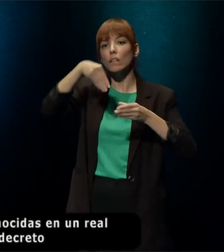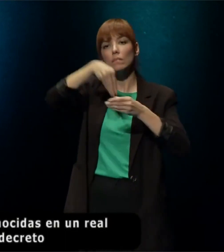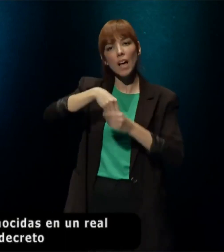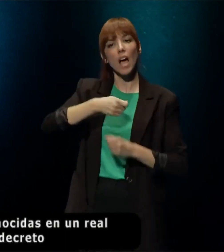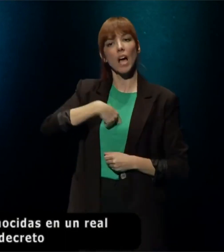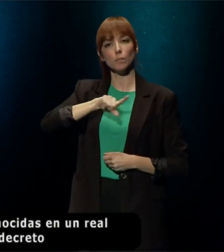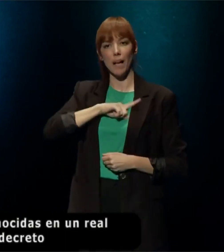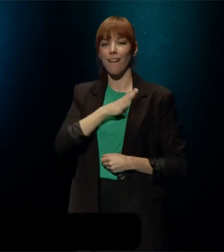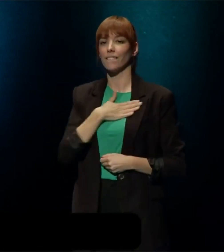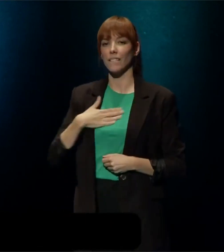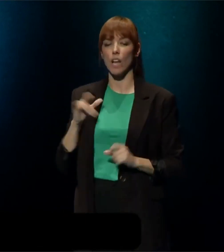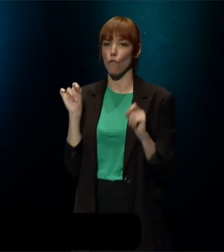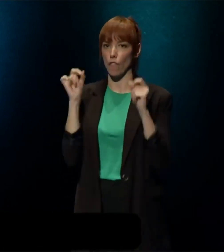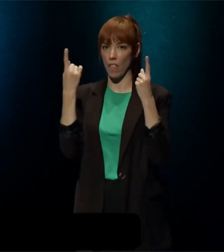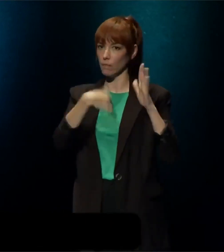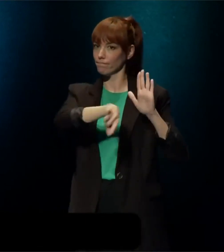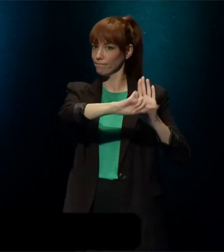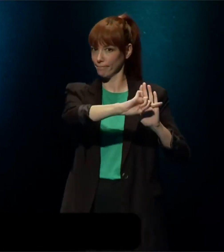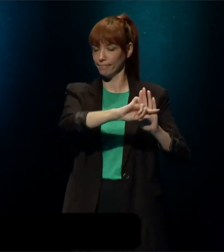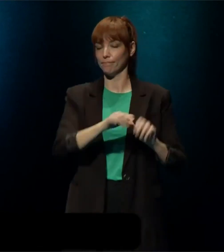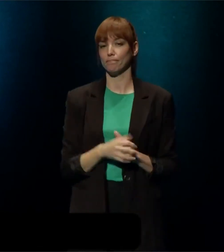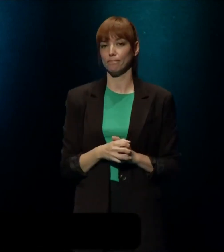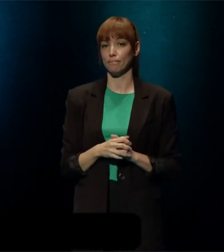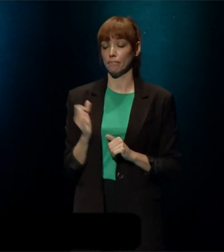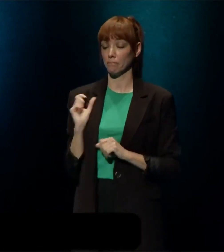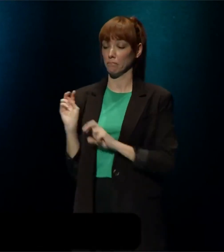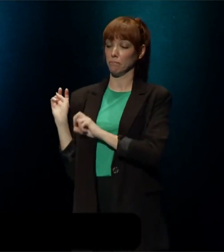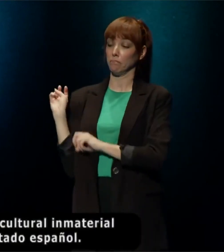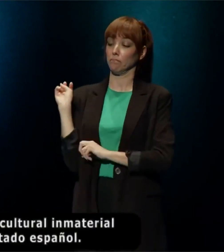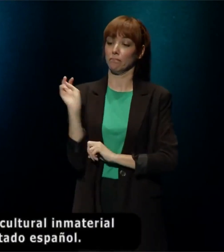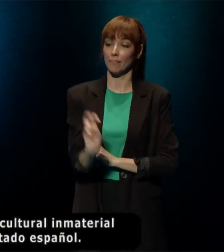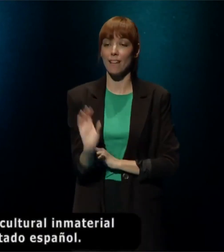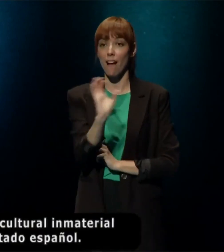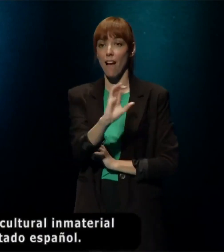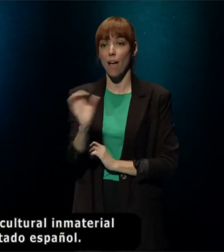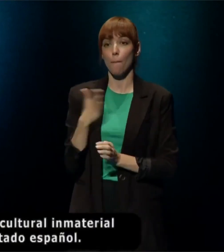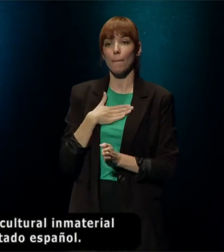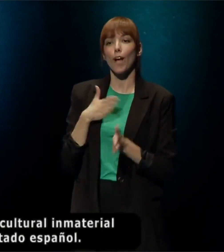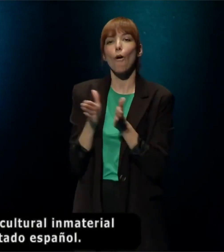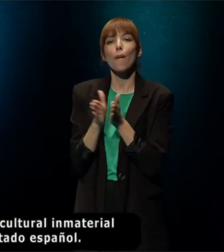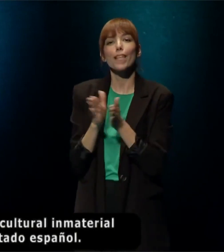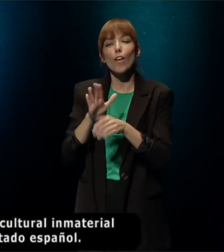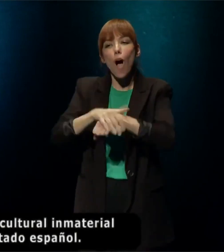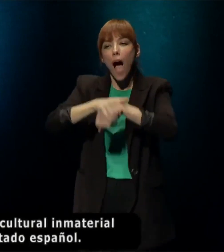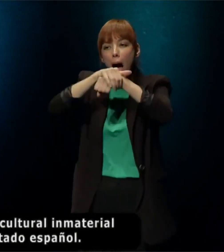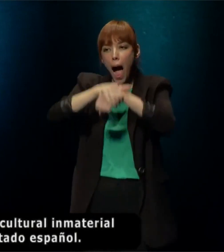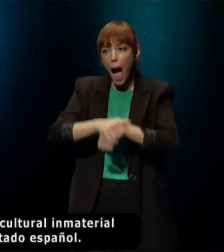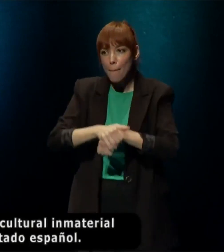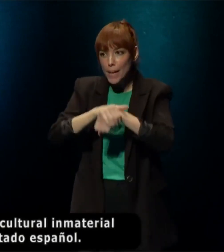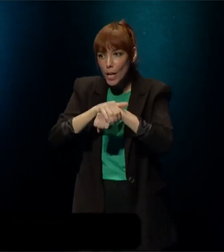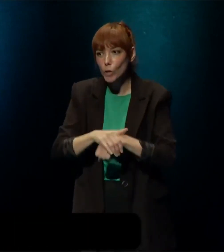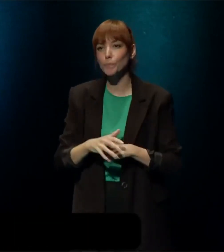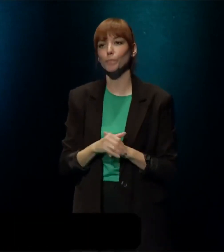español. He venido a Cáceres con mi compañero, con mi amigo Javier